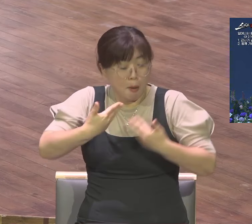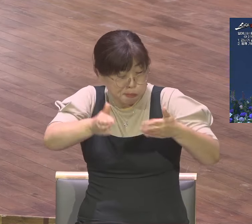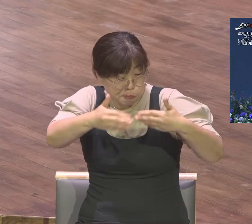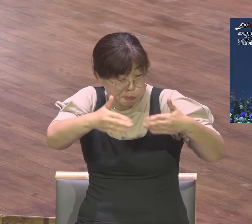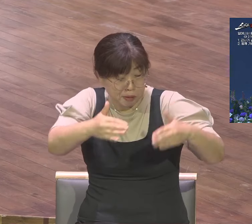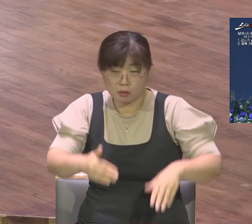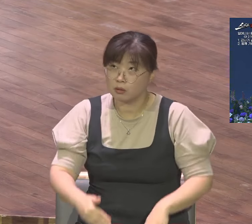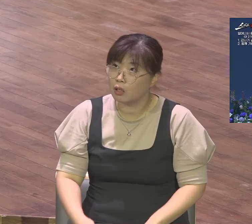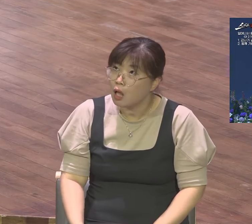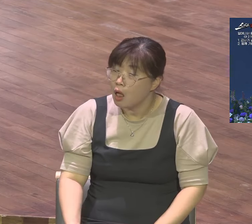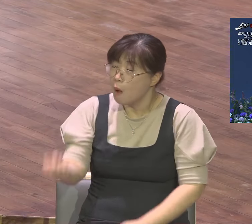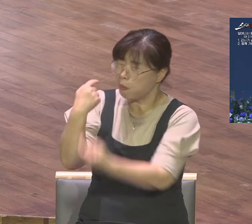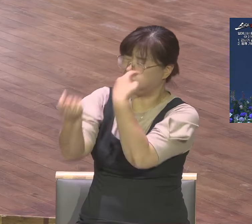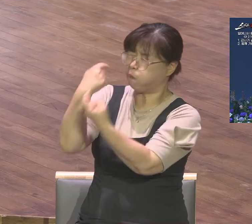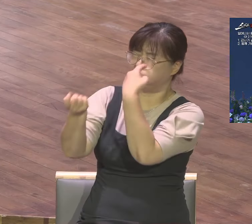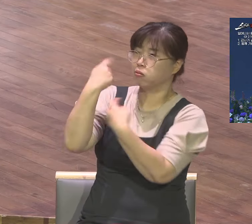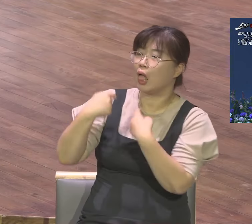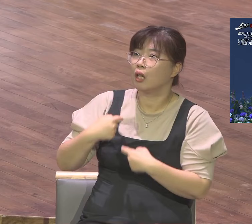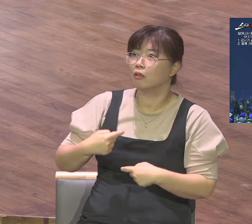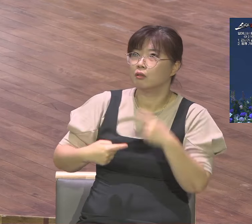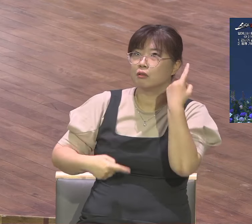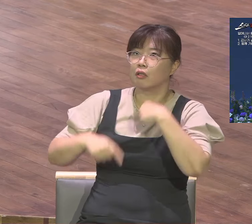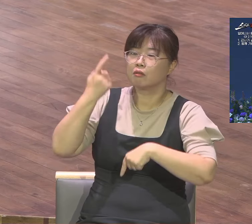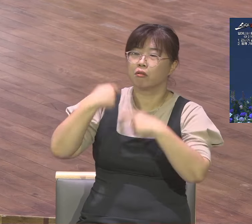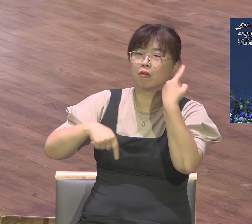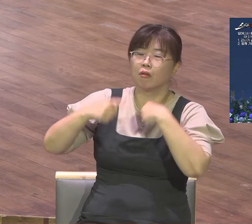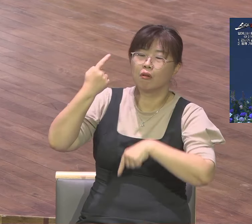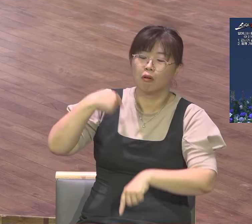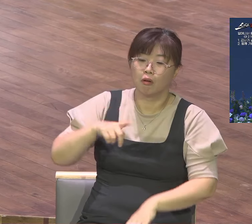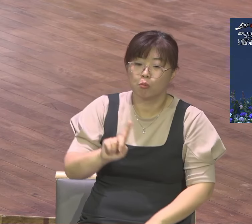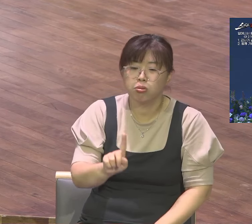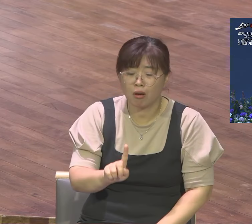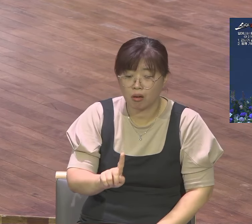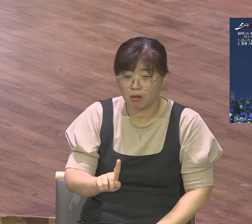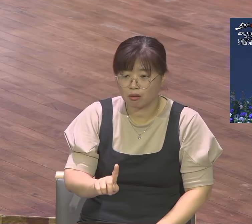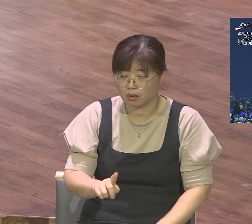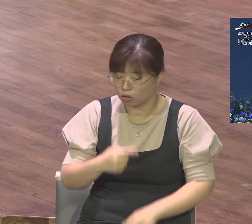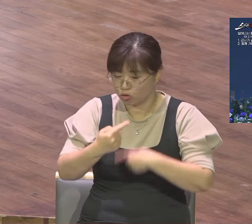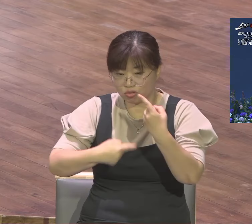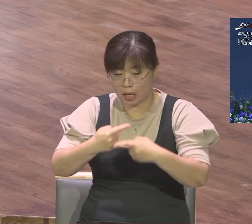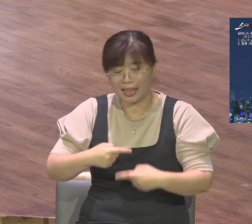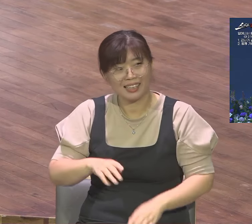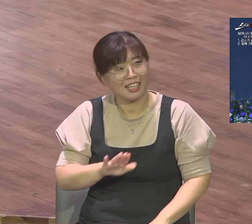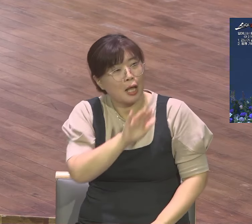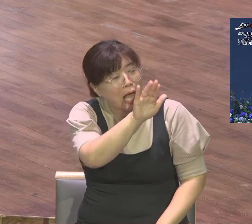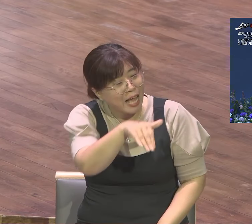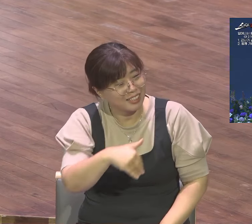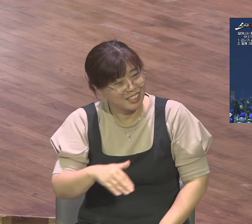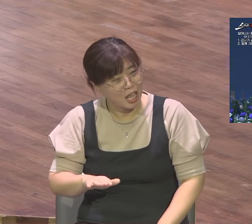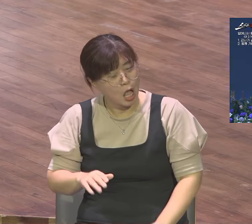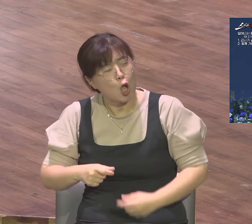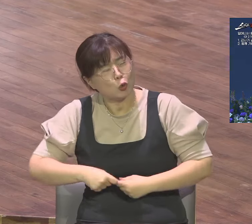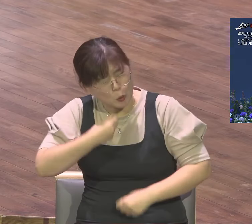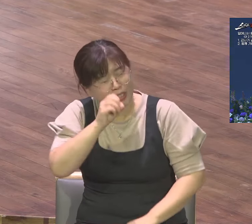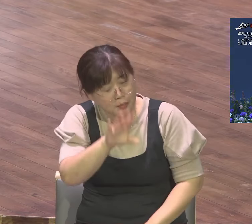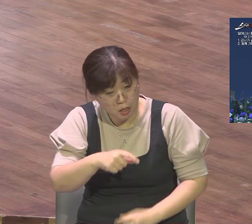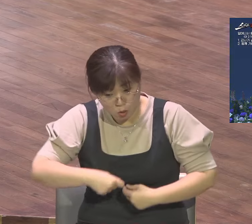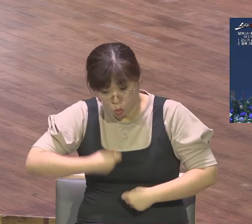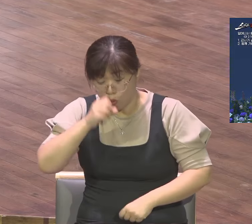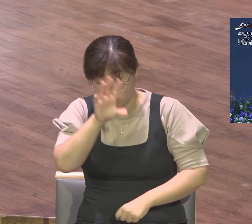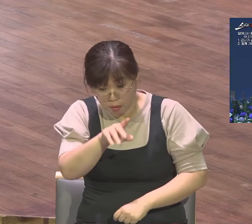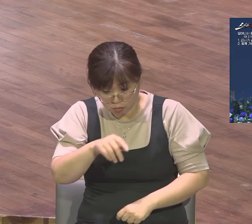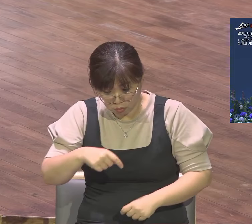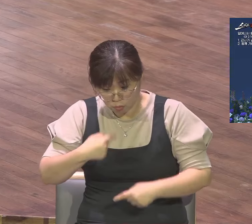지는 솔직히 남 상처 주고 그게 뭔 짓이냐고 그게. 이 부산 문화는 귀신 문화예요. 그거. 잘못된